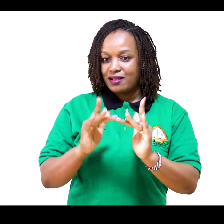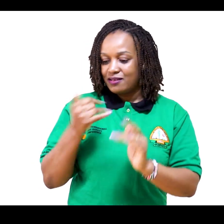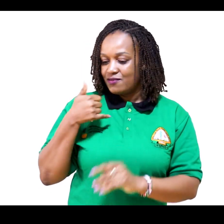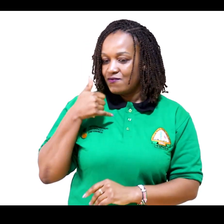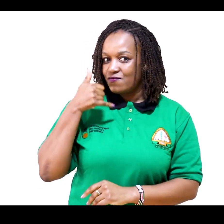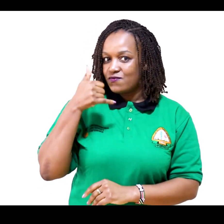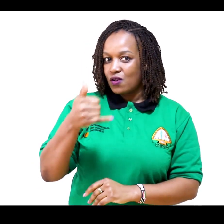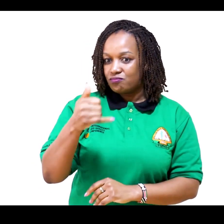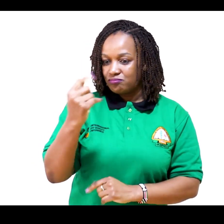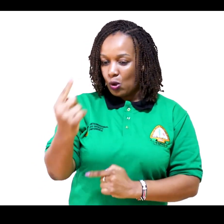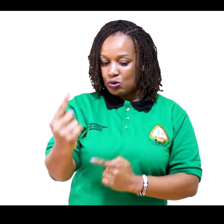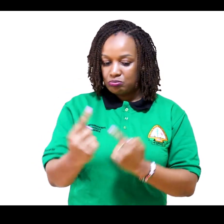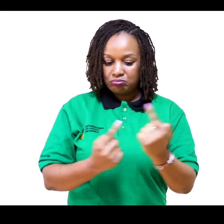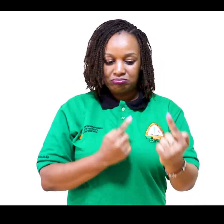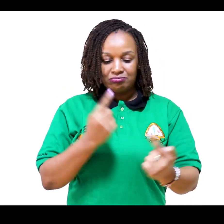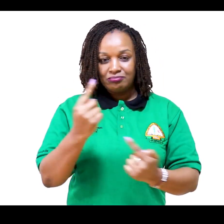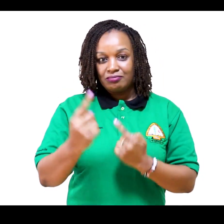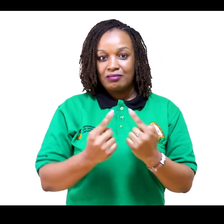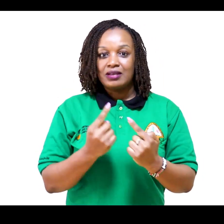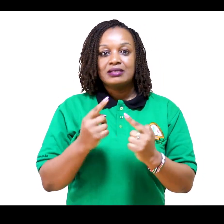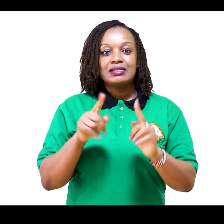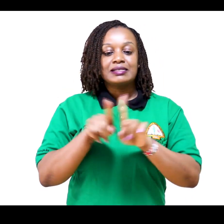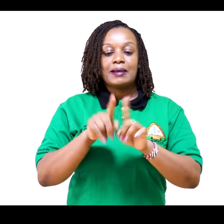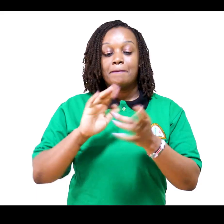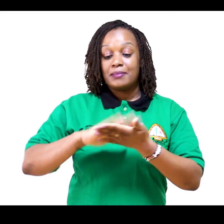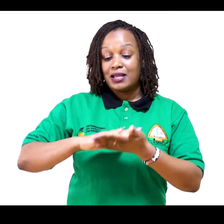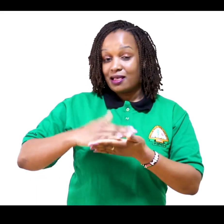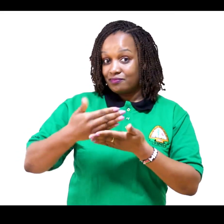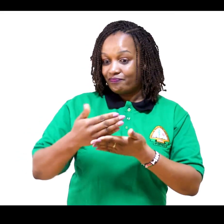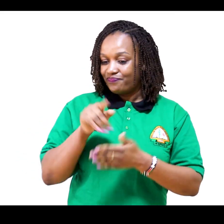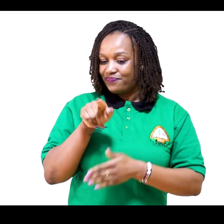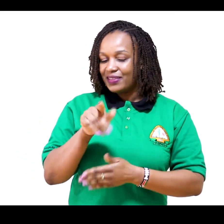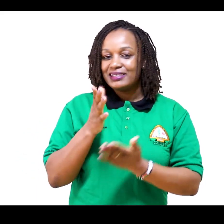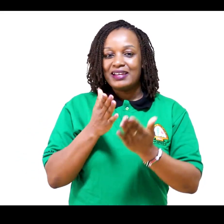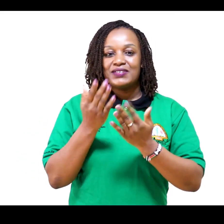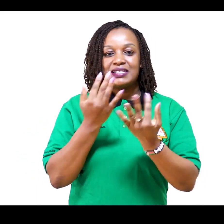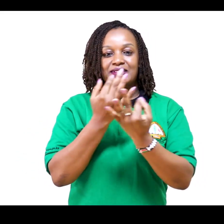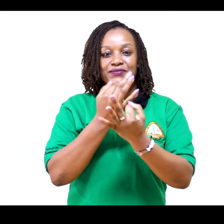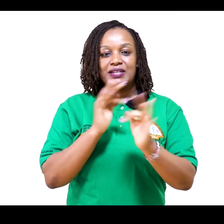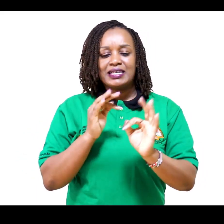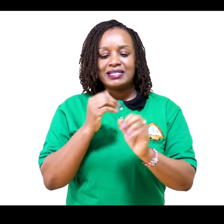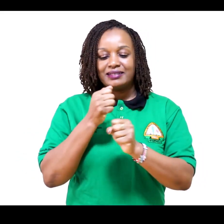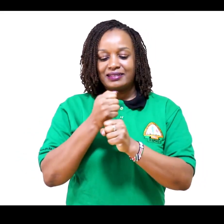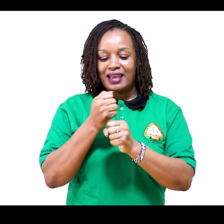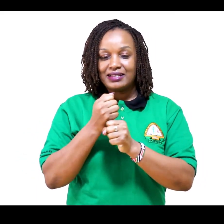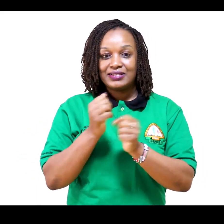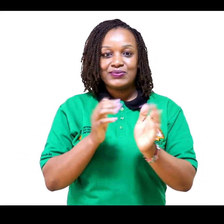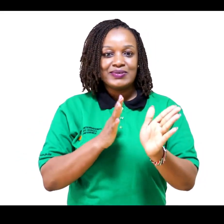au kujiwasilisha ofisini na kuwa na kompyuta ya mkononi. Huduma hii haina malipo na